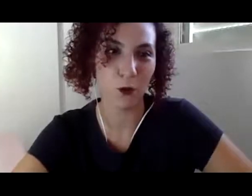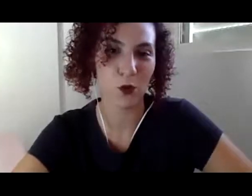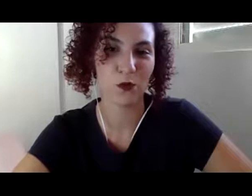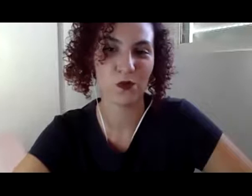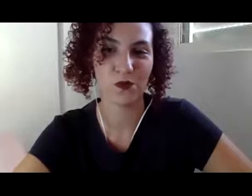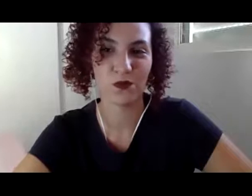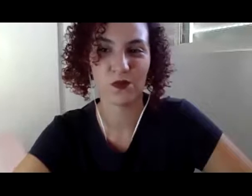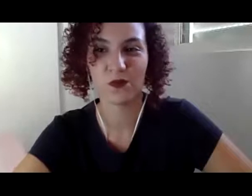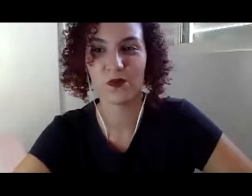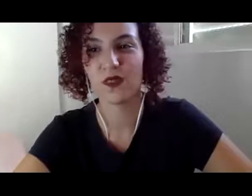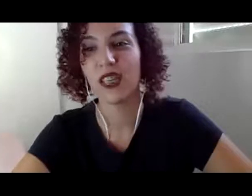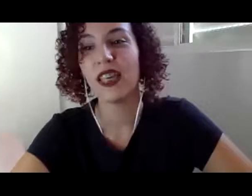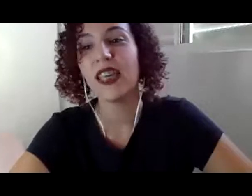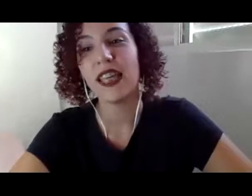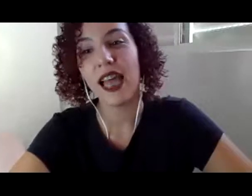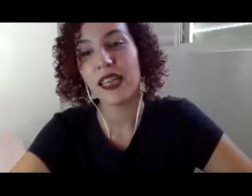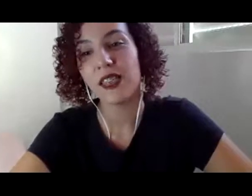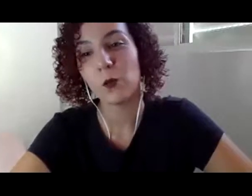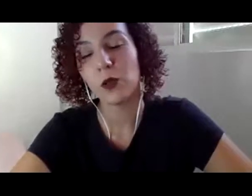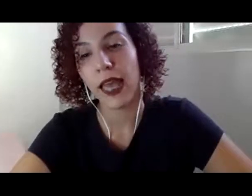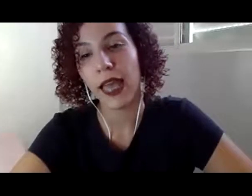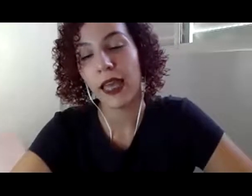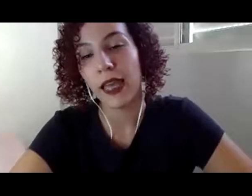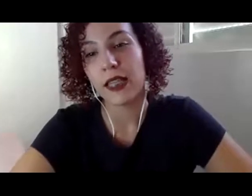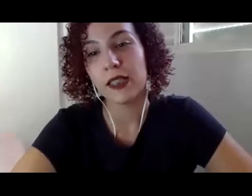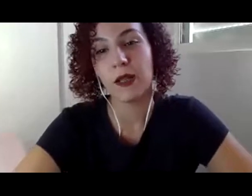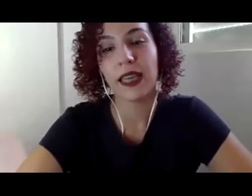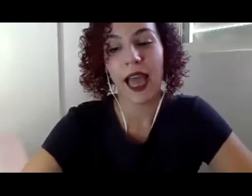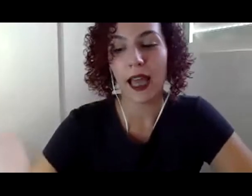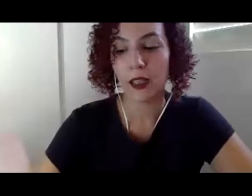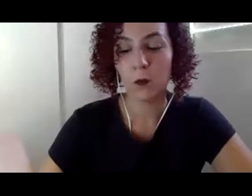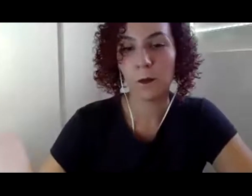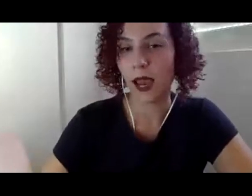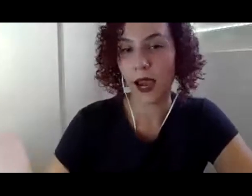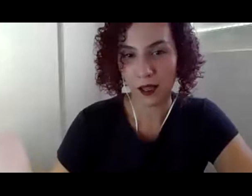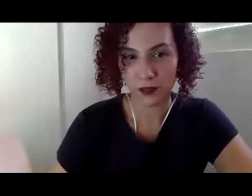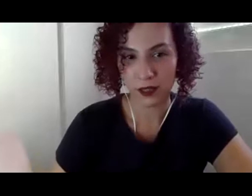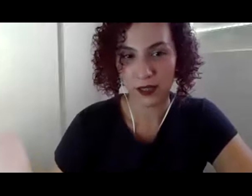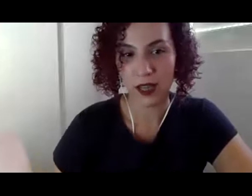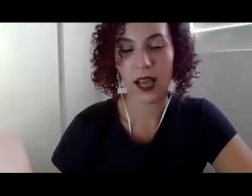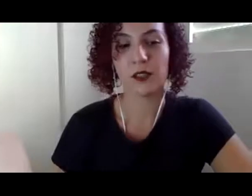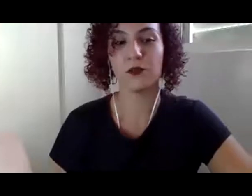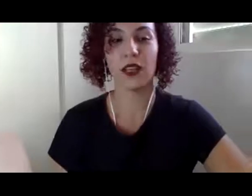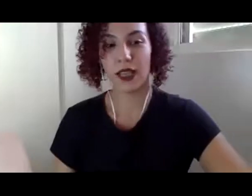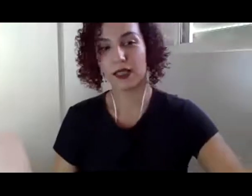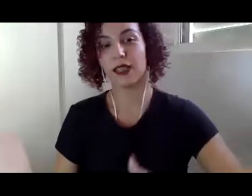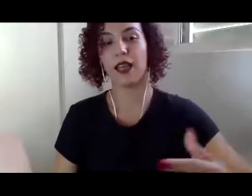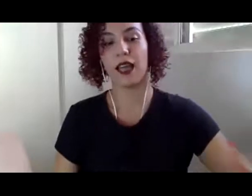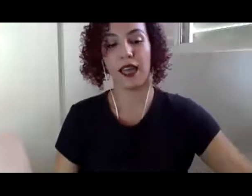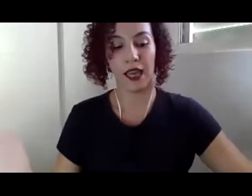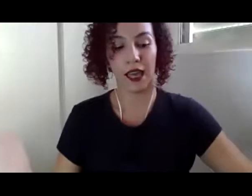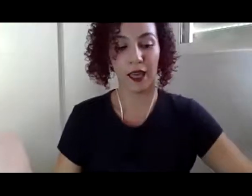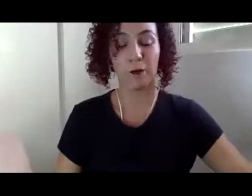É falso. E aí, se eu puder explicar em uma palavra a